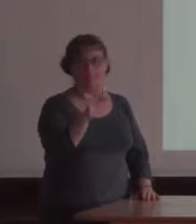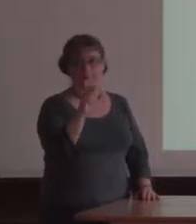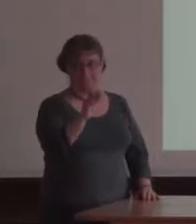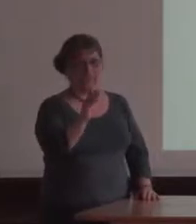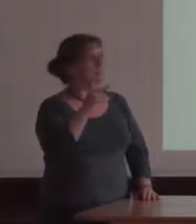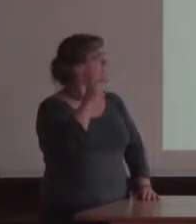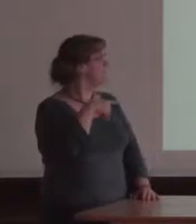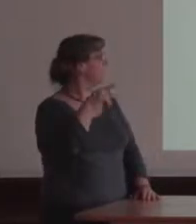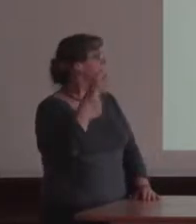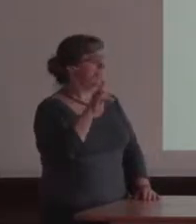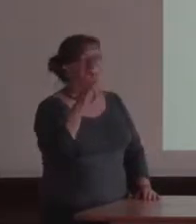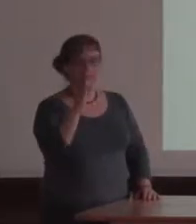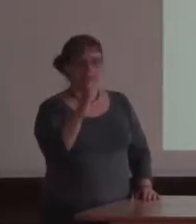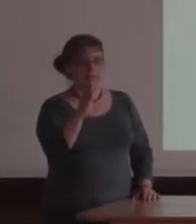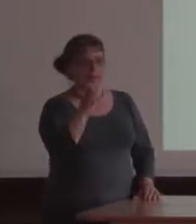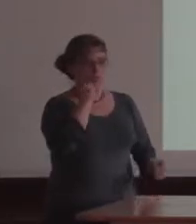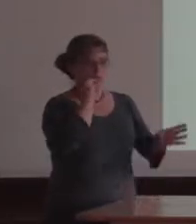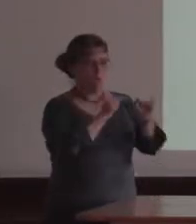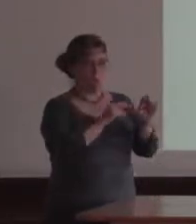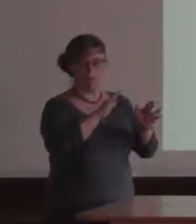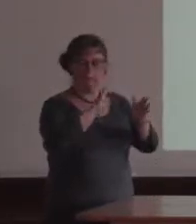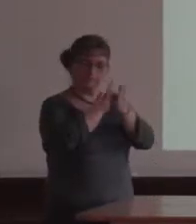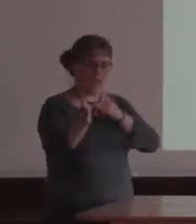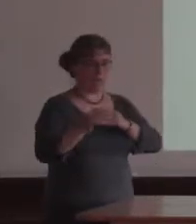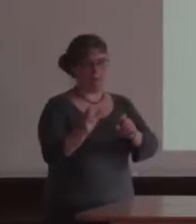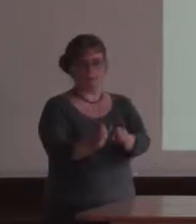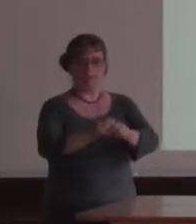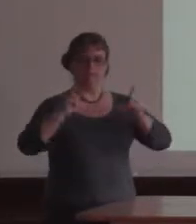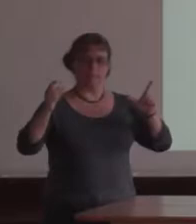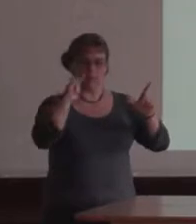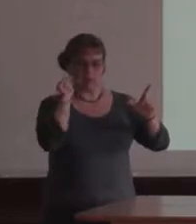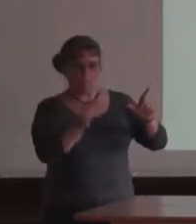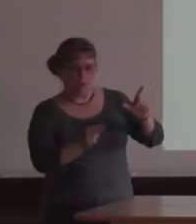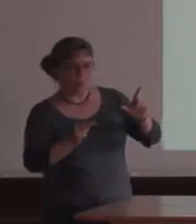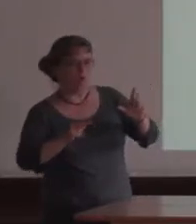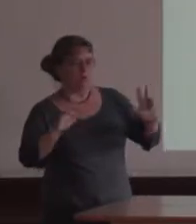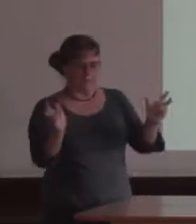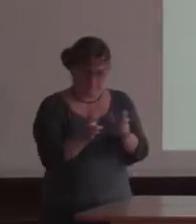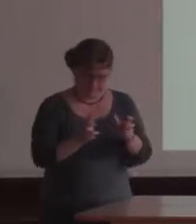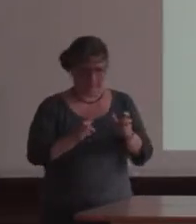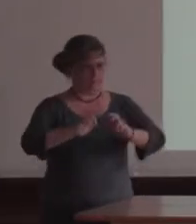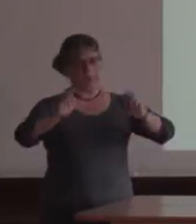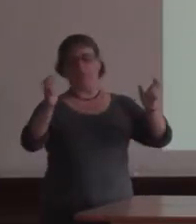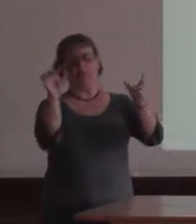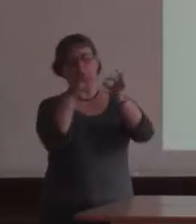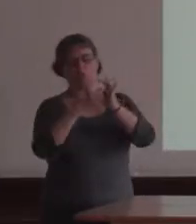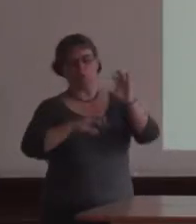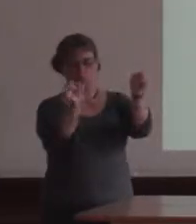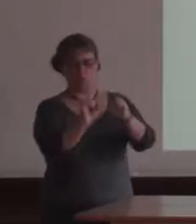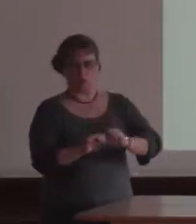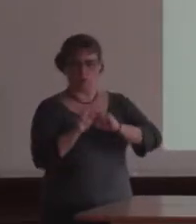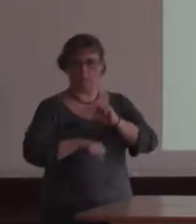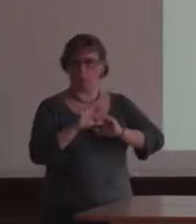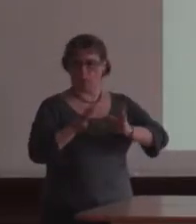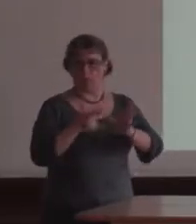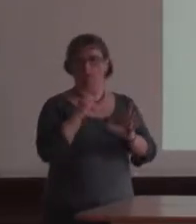nous basculer immédiatement dans le debugger, ce qui va nous permettre justement d'inspecter la valeur des variables, de remonter dans la pile d'appels et d'aller